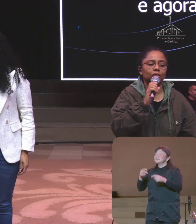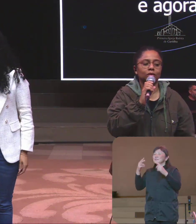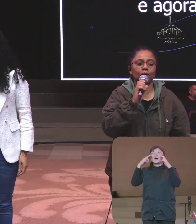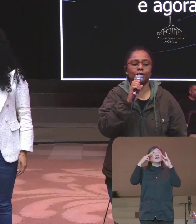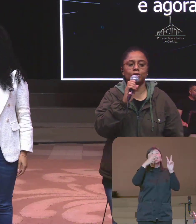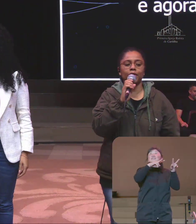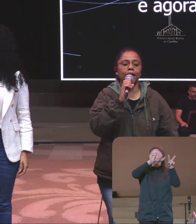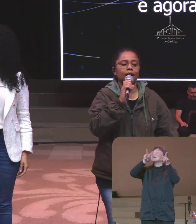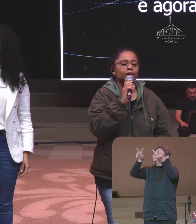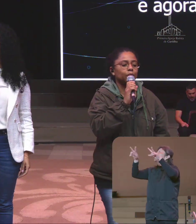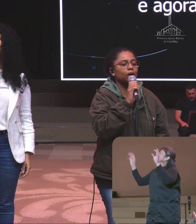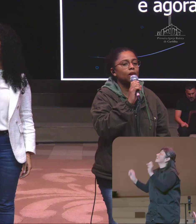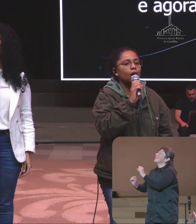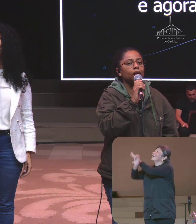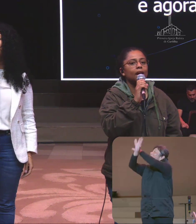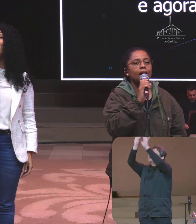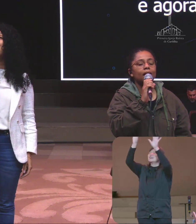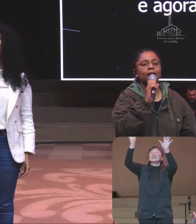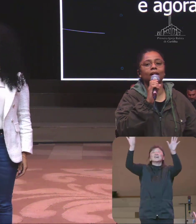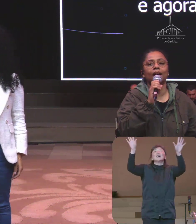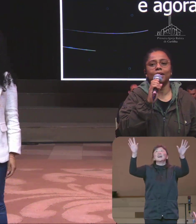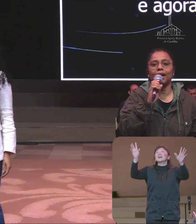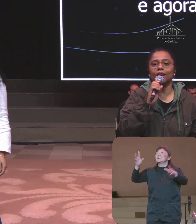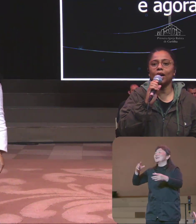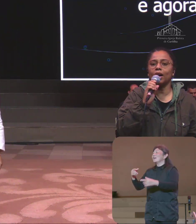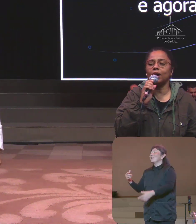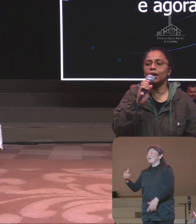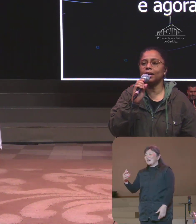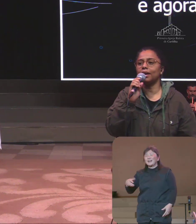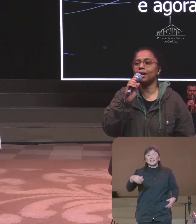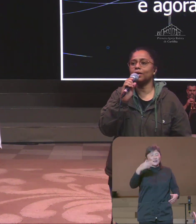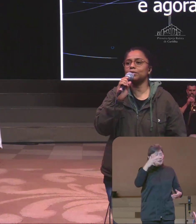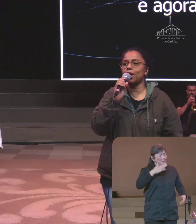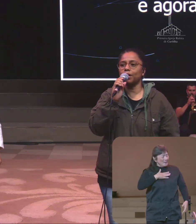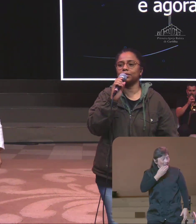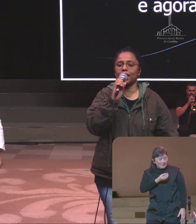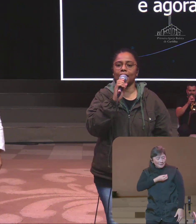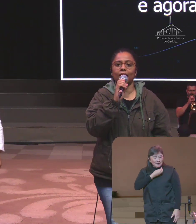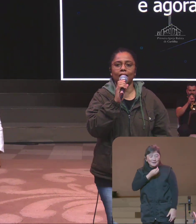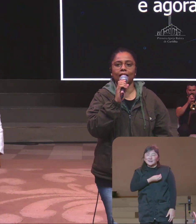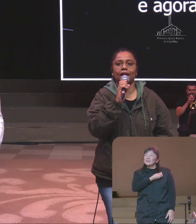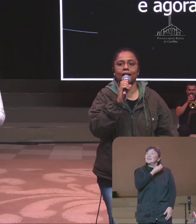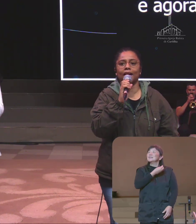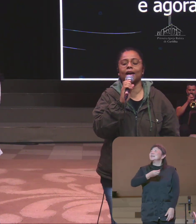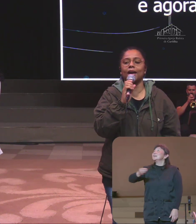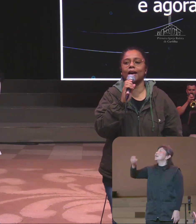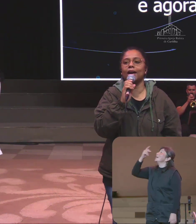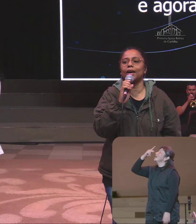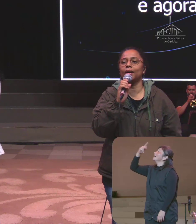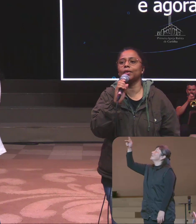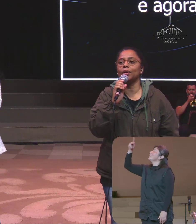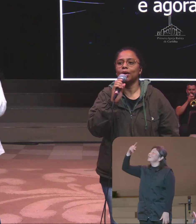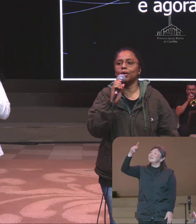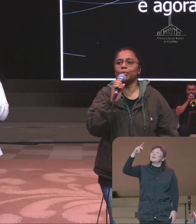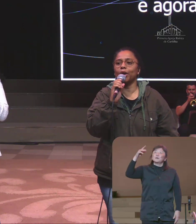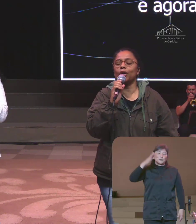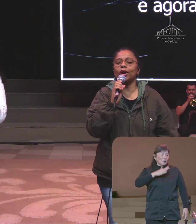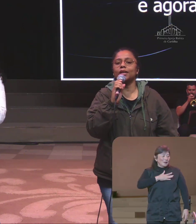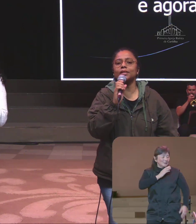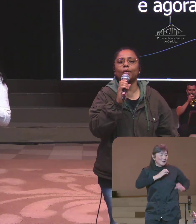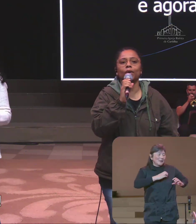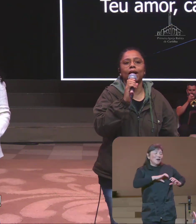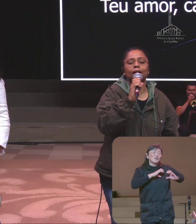pequenas coisas às grandes coisas, Pai, para o Senhor todas elas são importantes, Pai. E eu oro, Deus, para que o Senhor capacite os